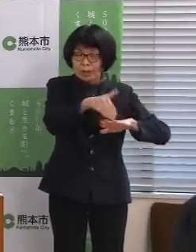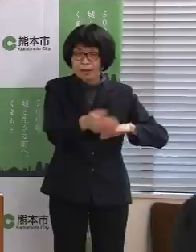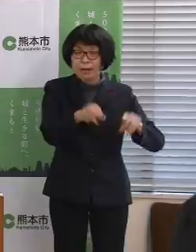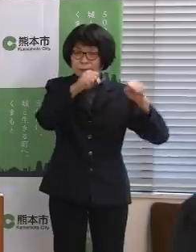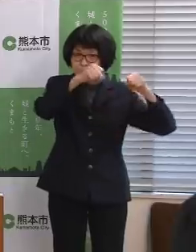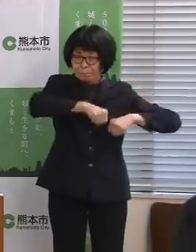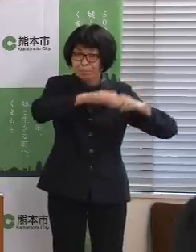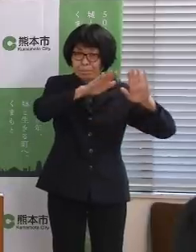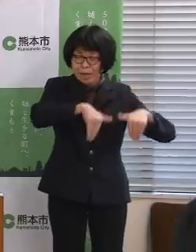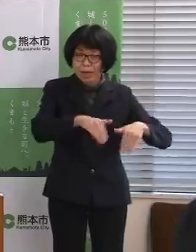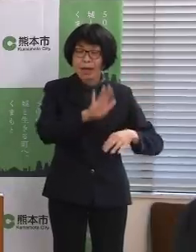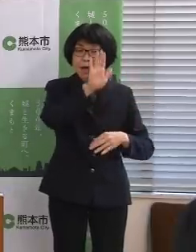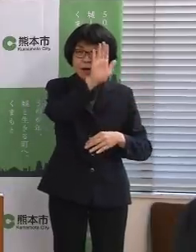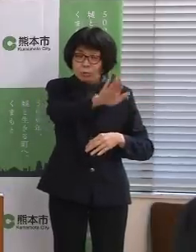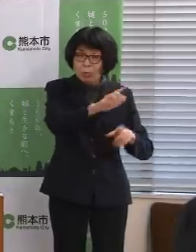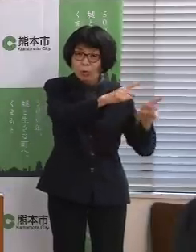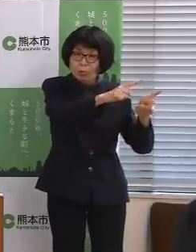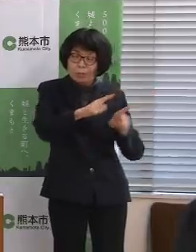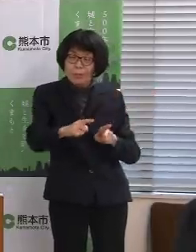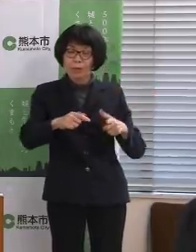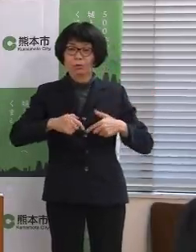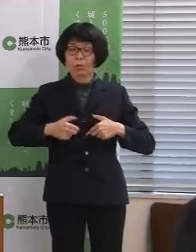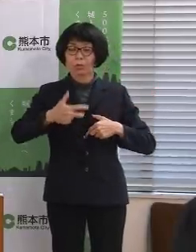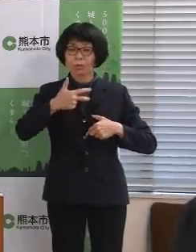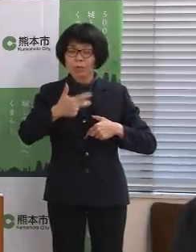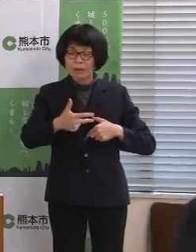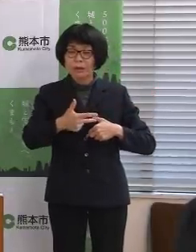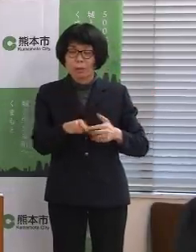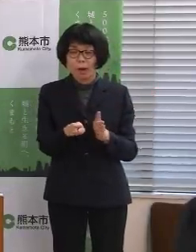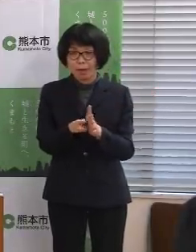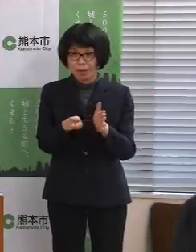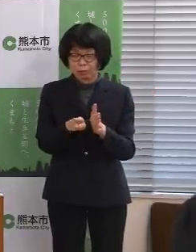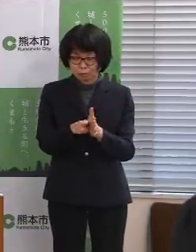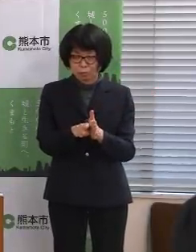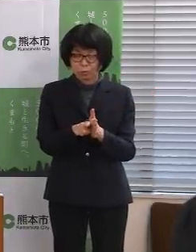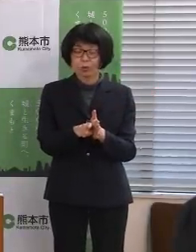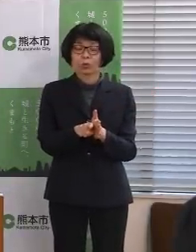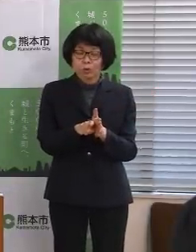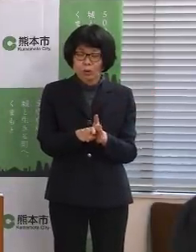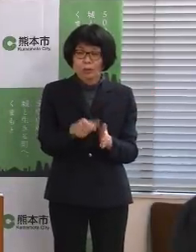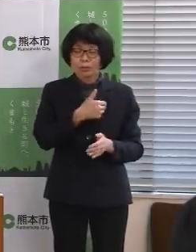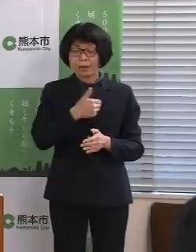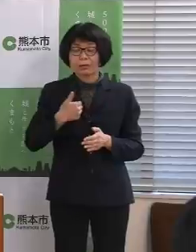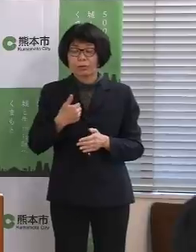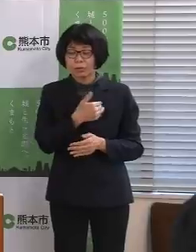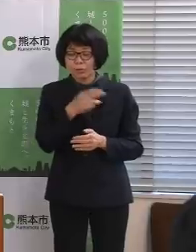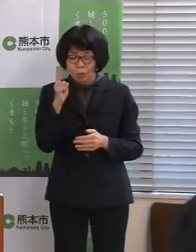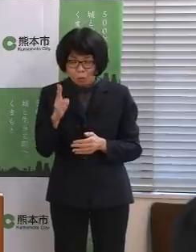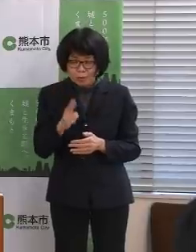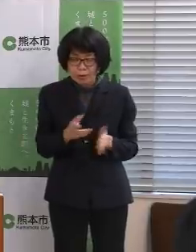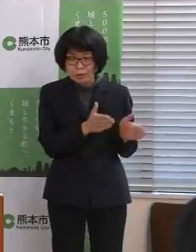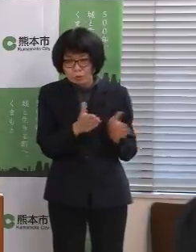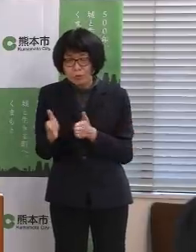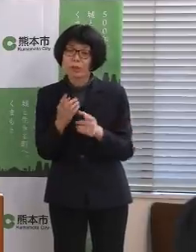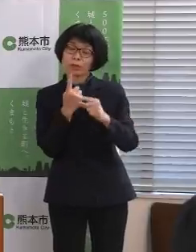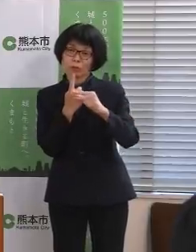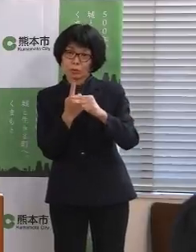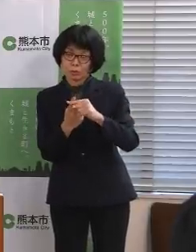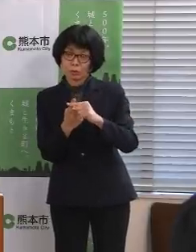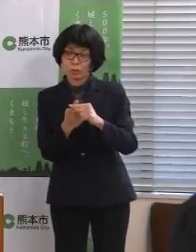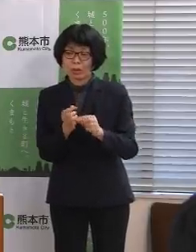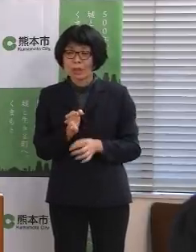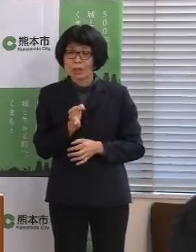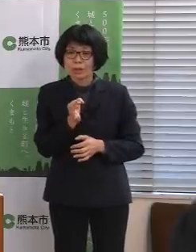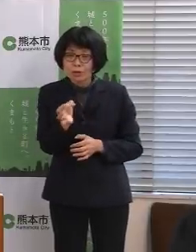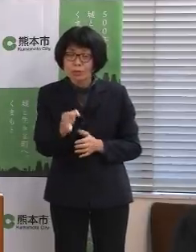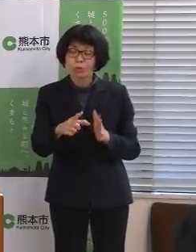した後に本市でも速やかに支給ができるよう準備を進めているところでございます。支給にあた